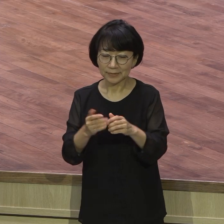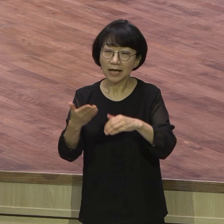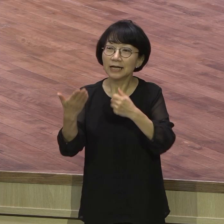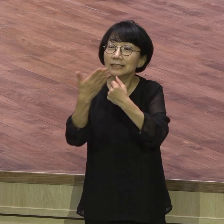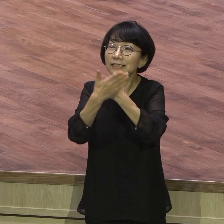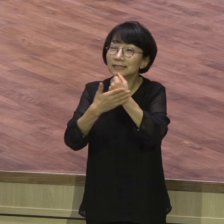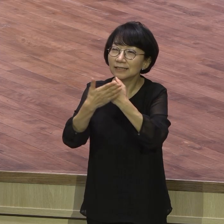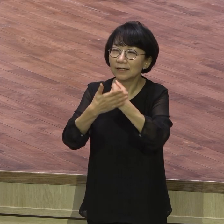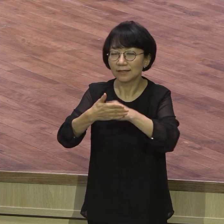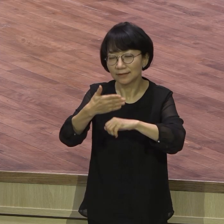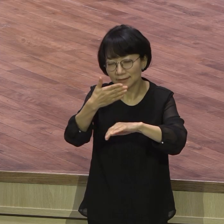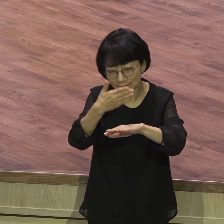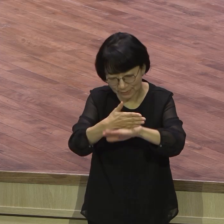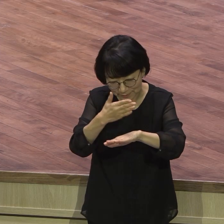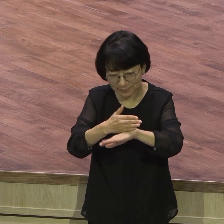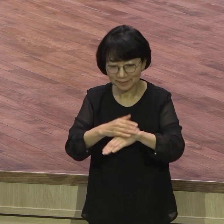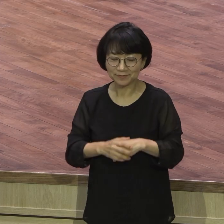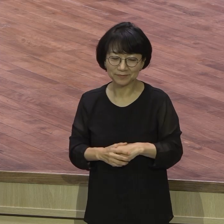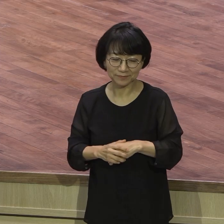감사한 거